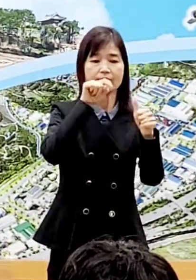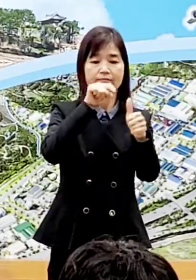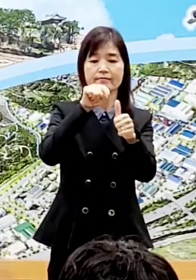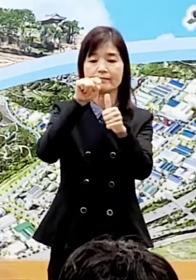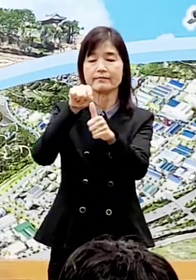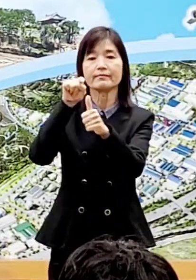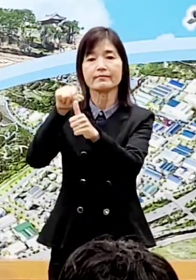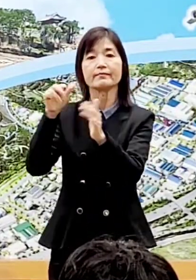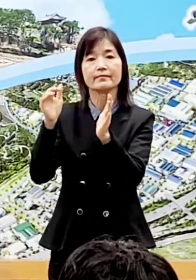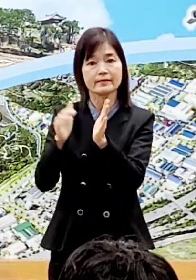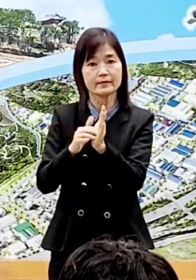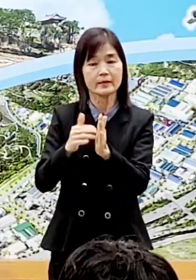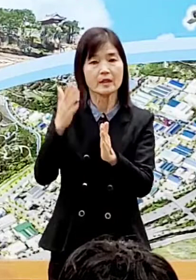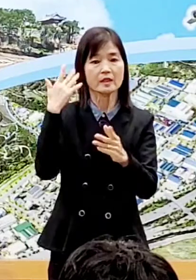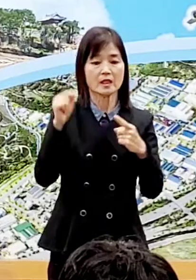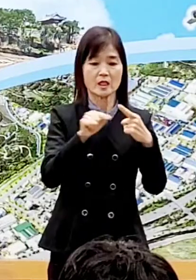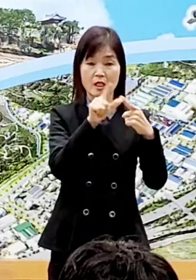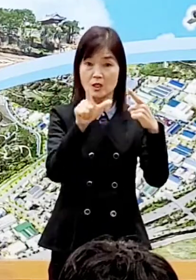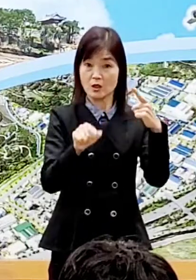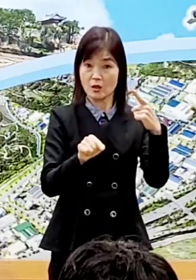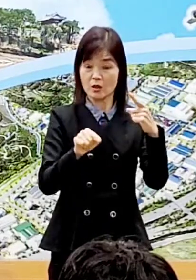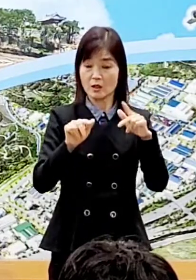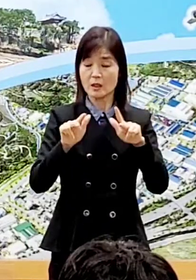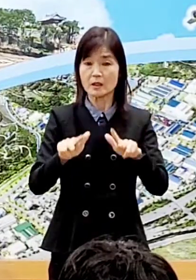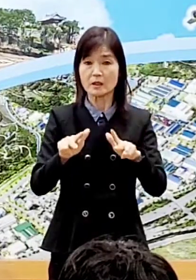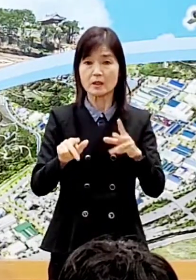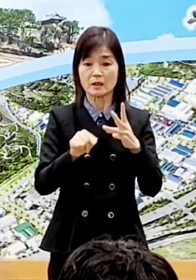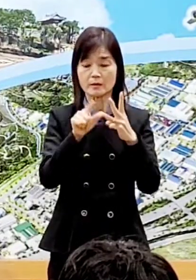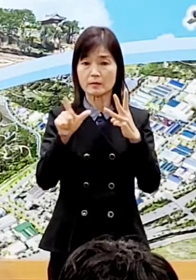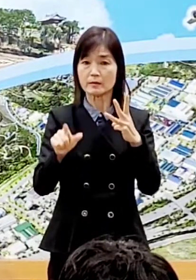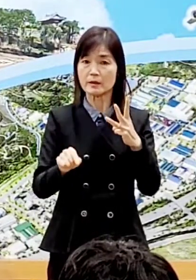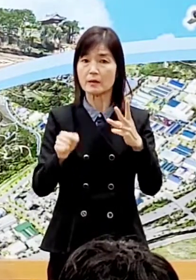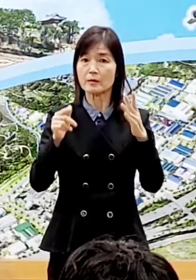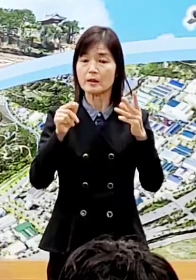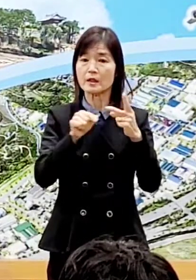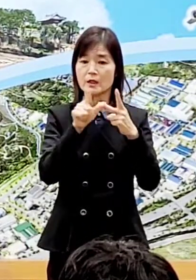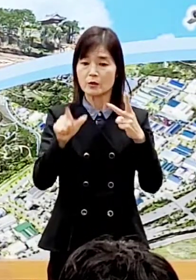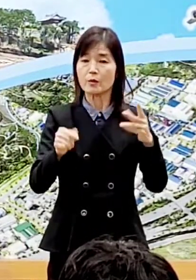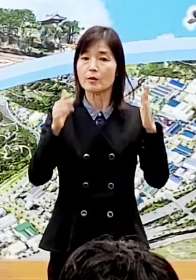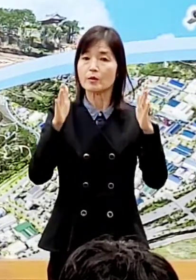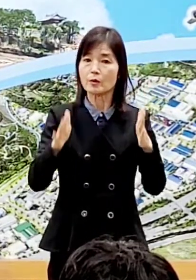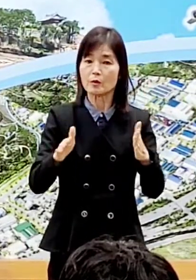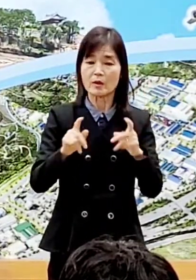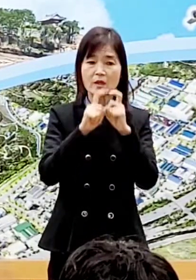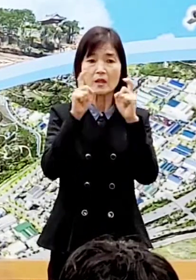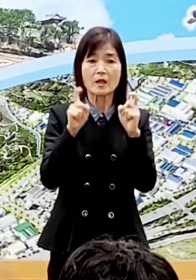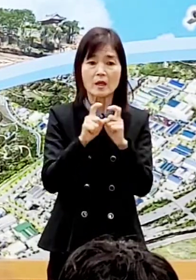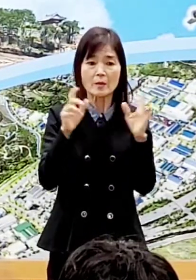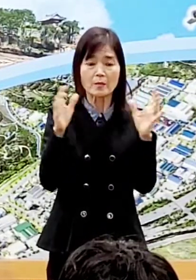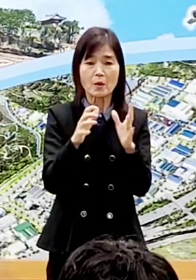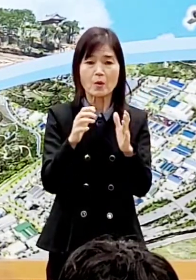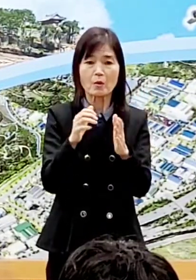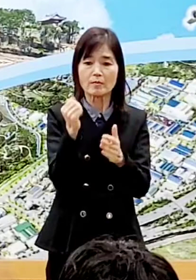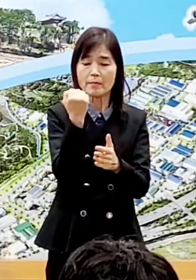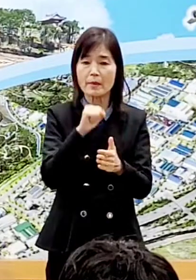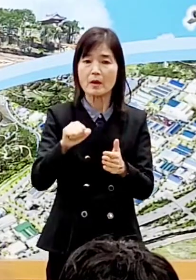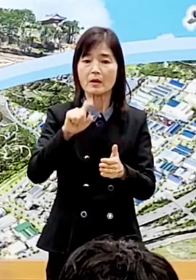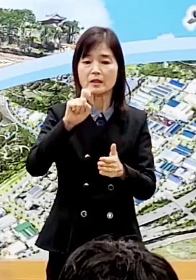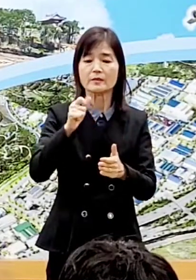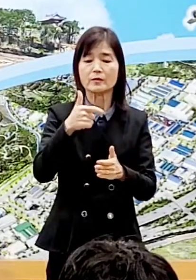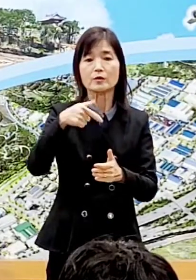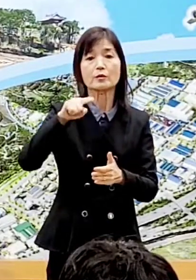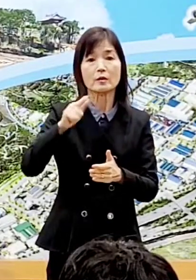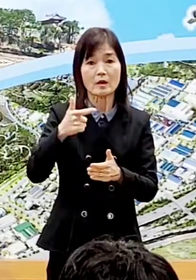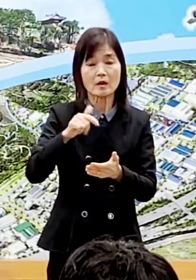부과하였습니다. 지난 1월부터 현재까지 사적 모임 위반 사례는 16건이며, 위반자는